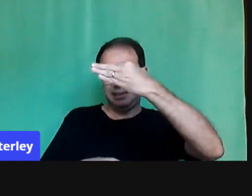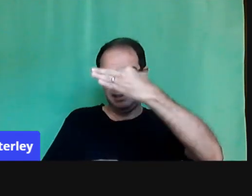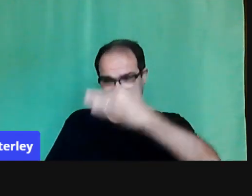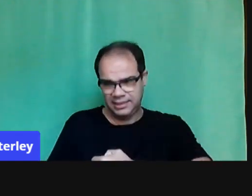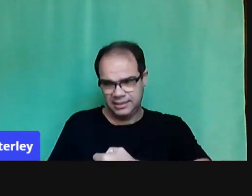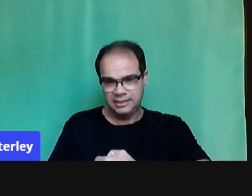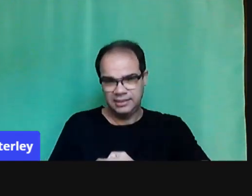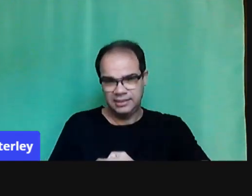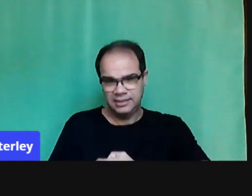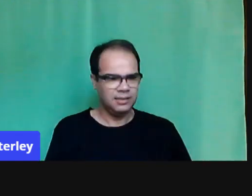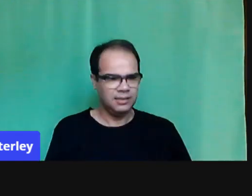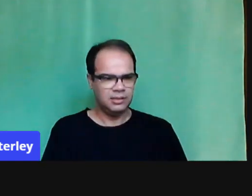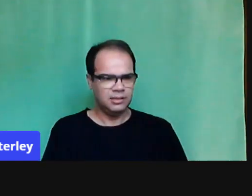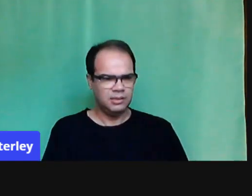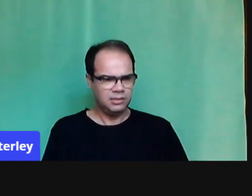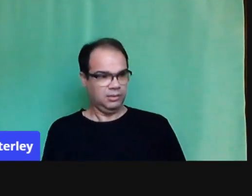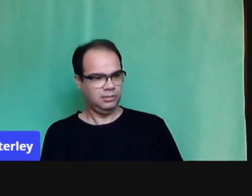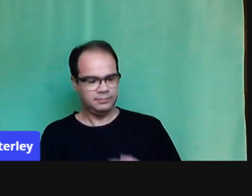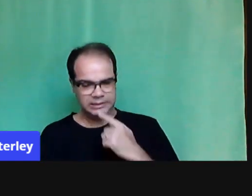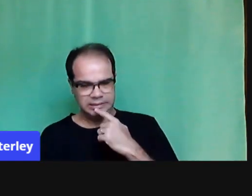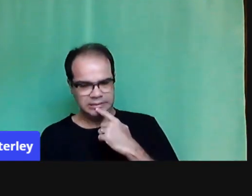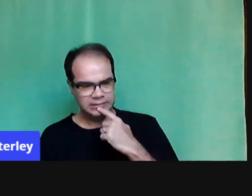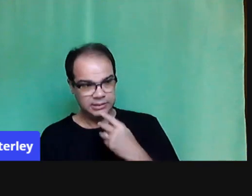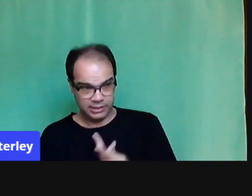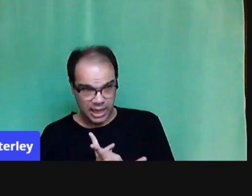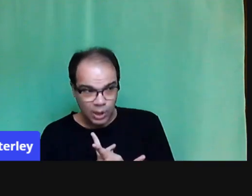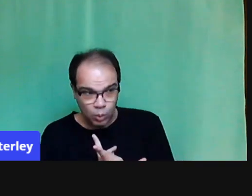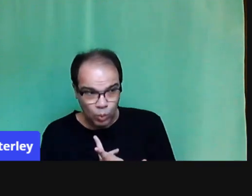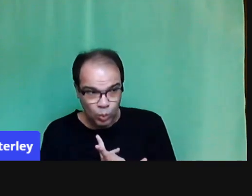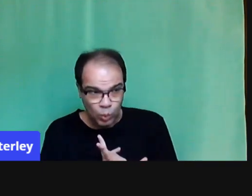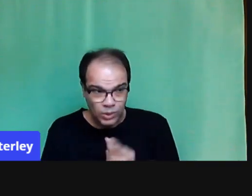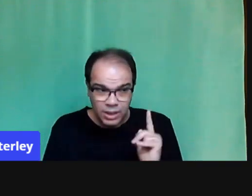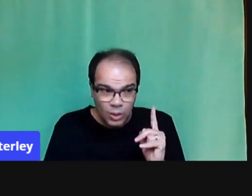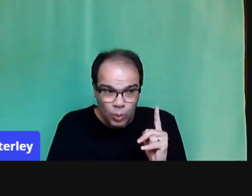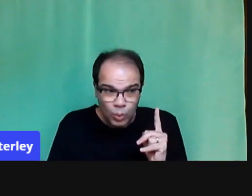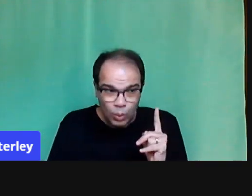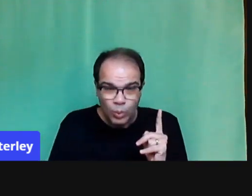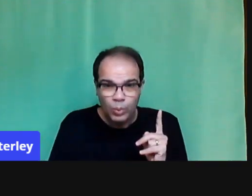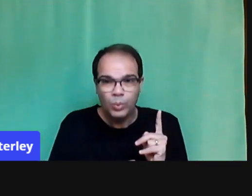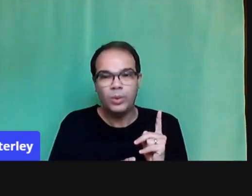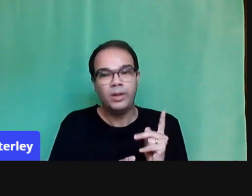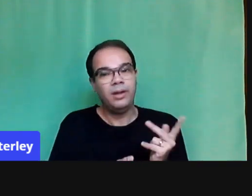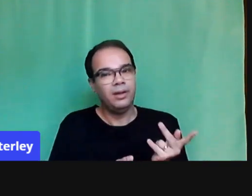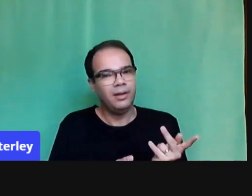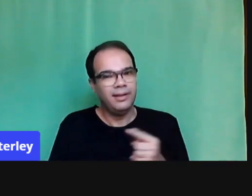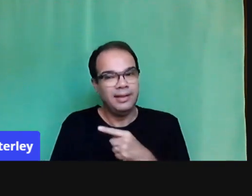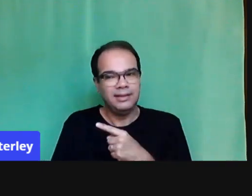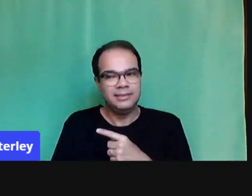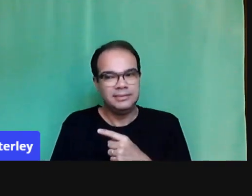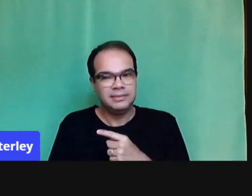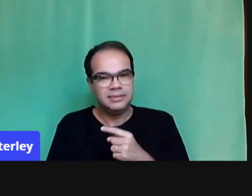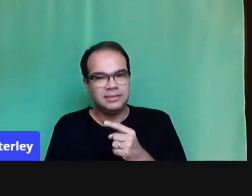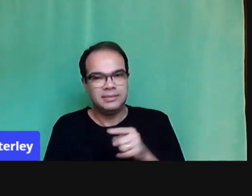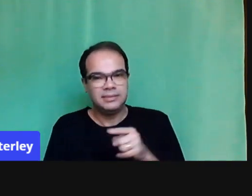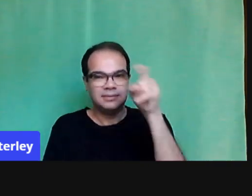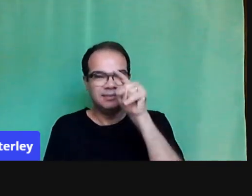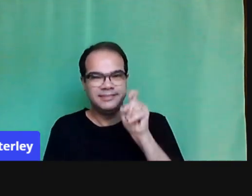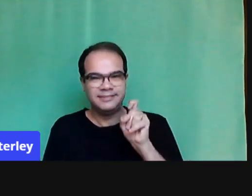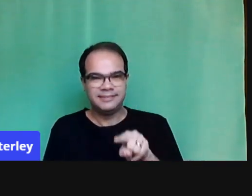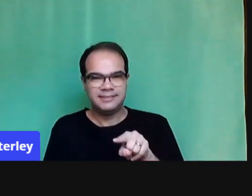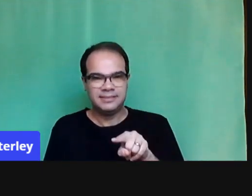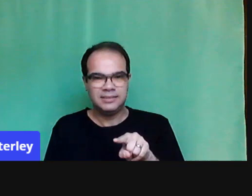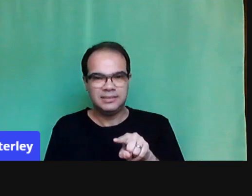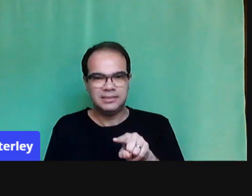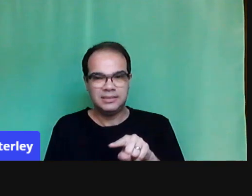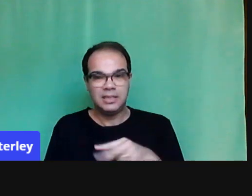será geravam um incômodo. Não, professora, está errado. Não. Falava, gente, calma, né? Porque eu não posso, certo, errado,